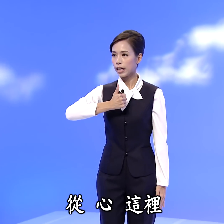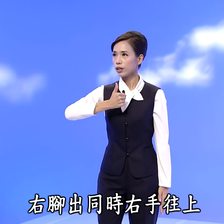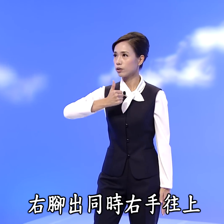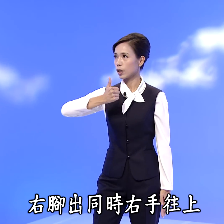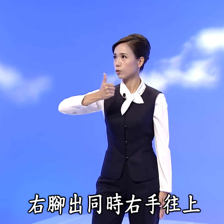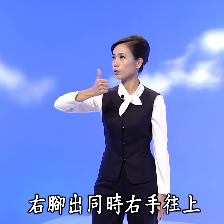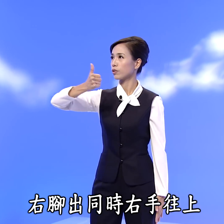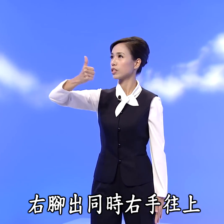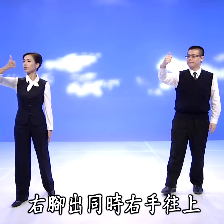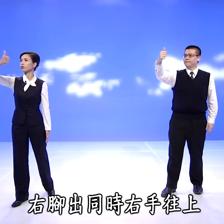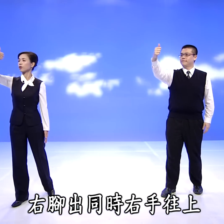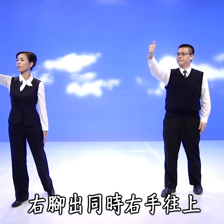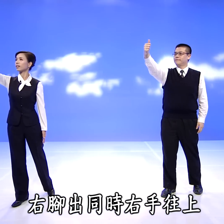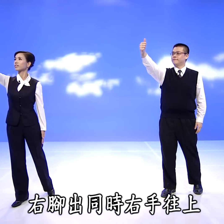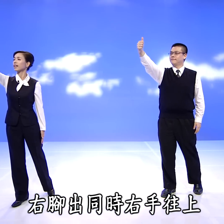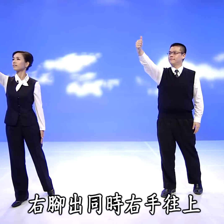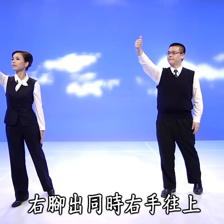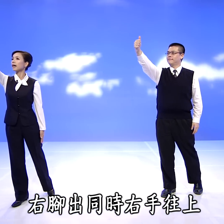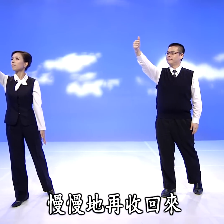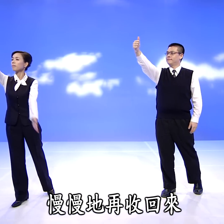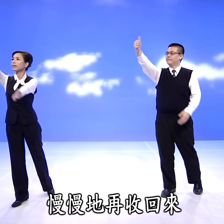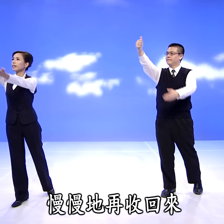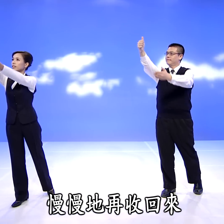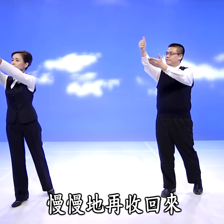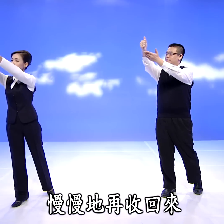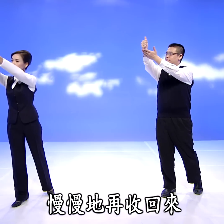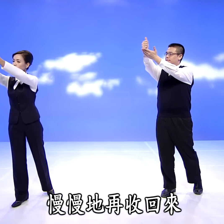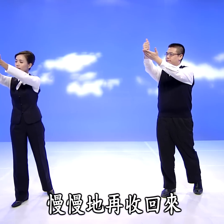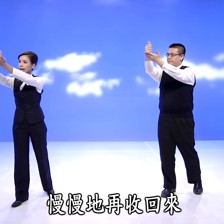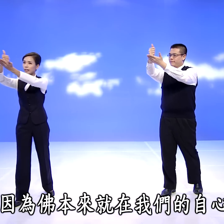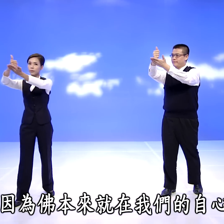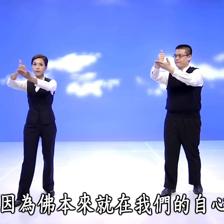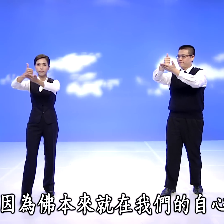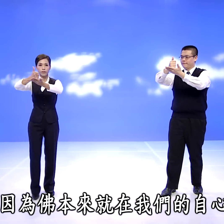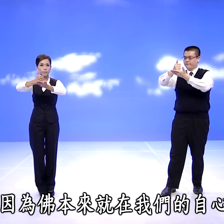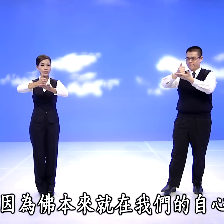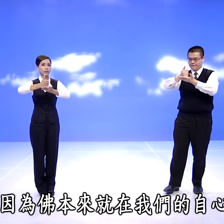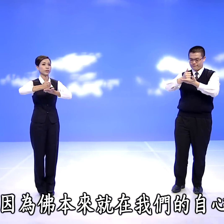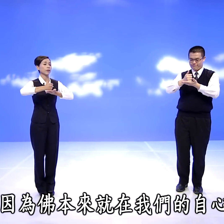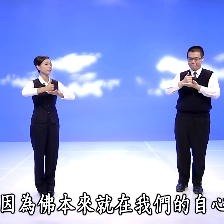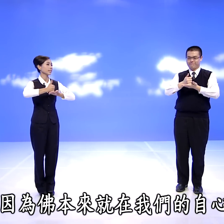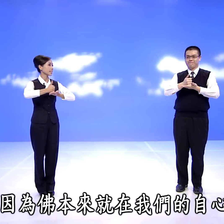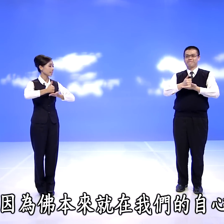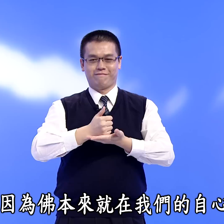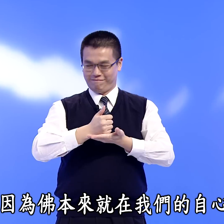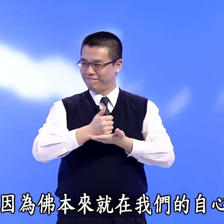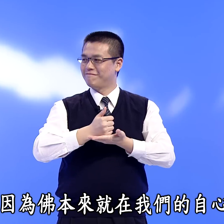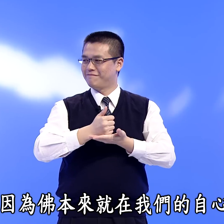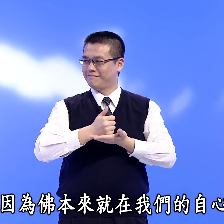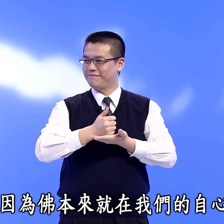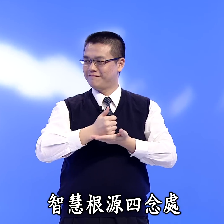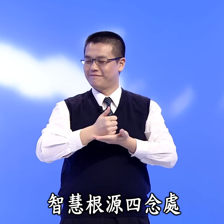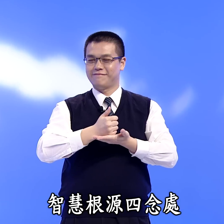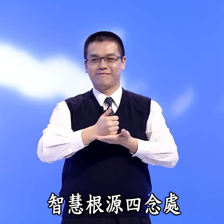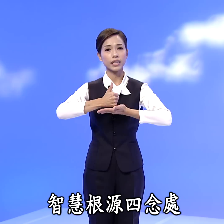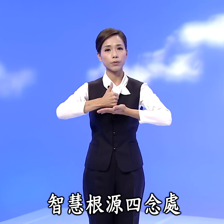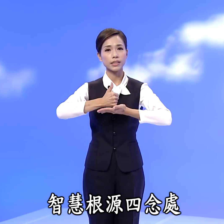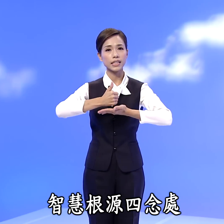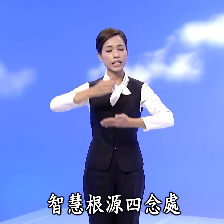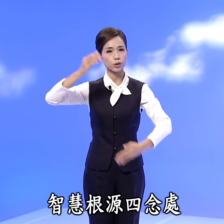右脚出，同时右手往上，慢慢的再收回来，因为佛本来就在我们的自心嘛。好，智慧根源四念处，我